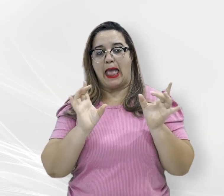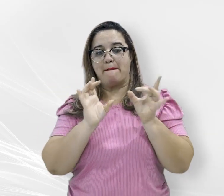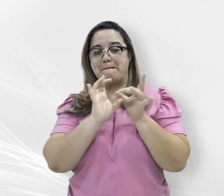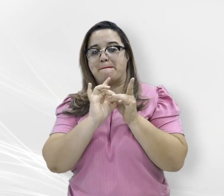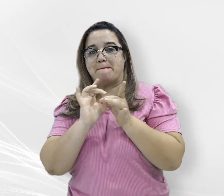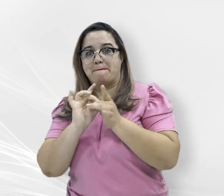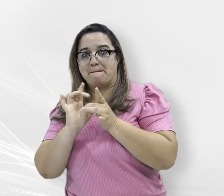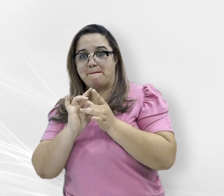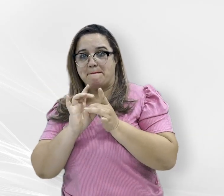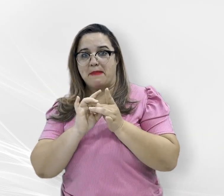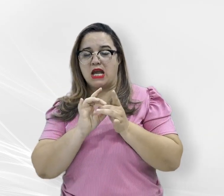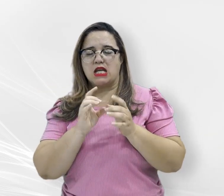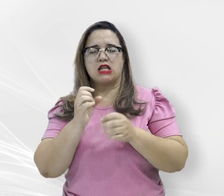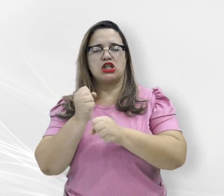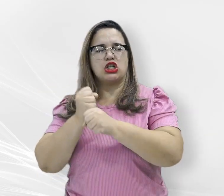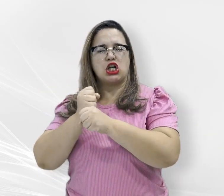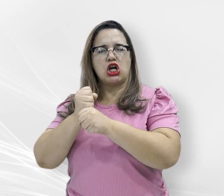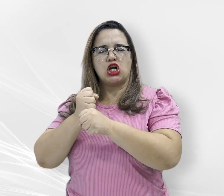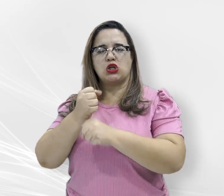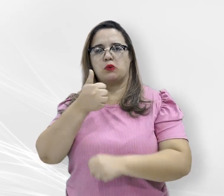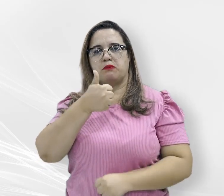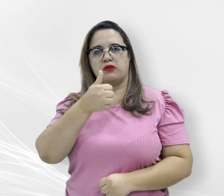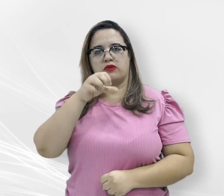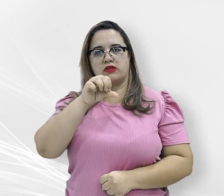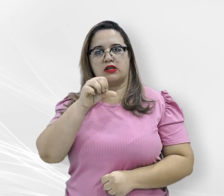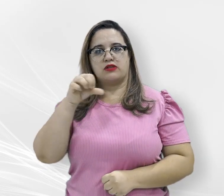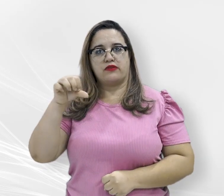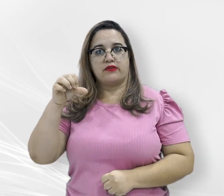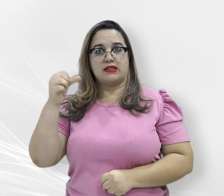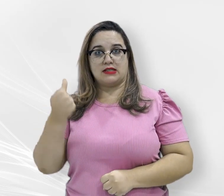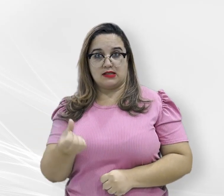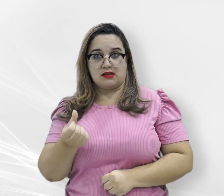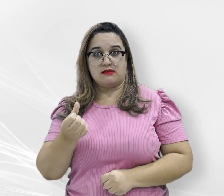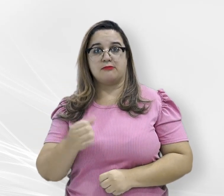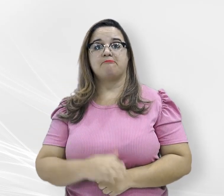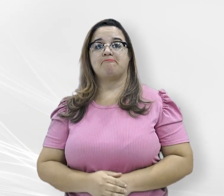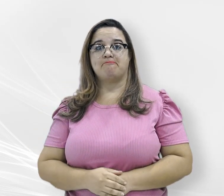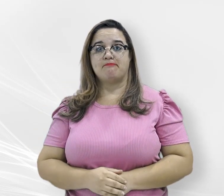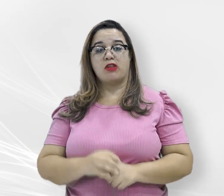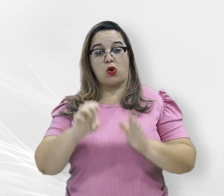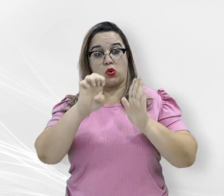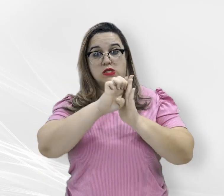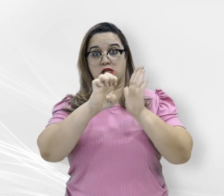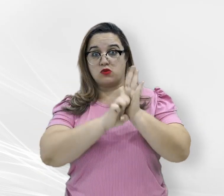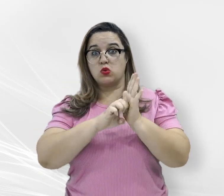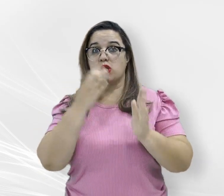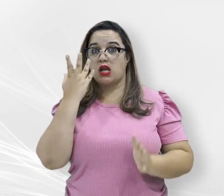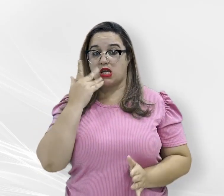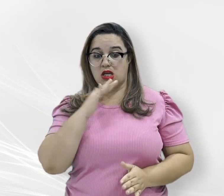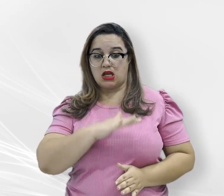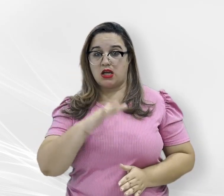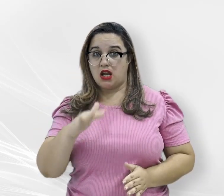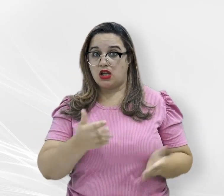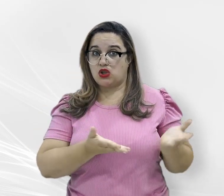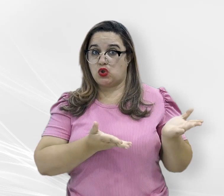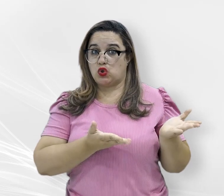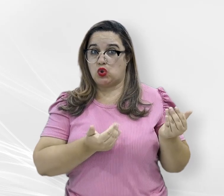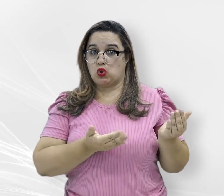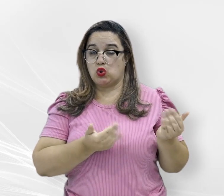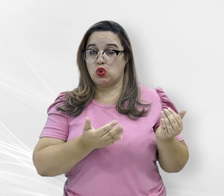de 1996. Por sua vez, o Estatuto da Criança e do Adolescente reafirma o princípio da proteção